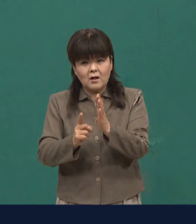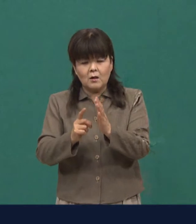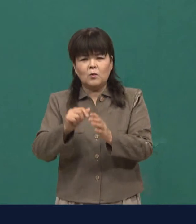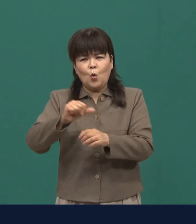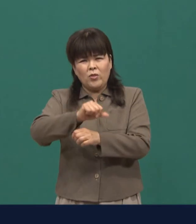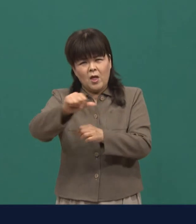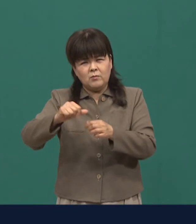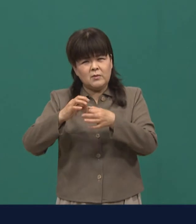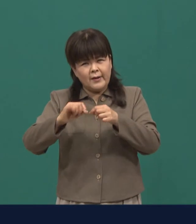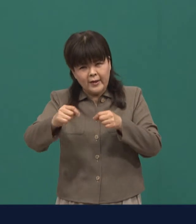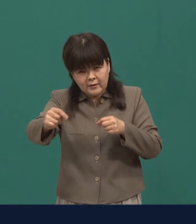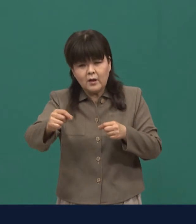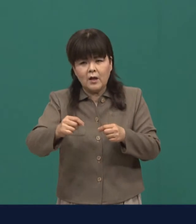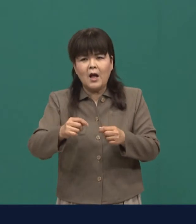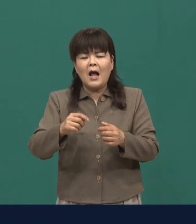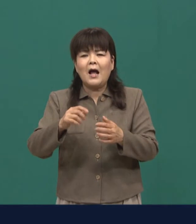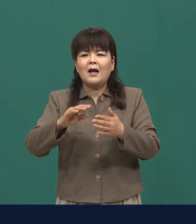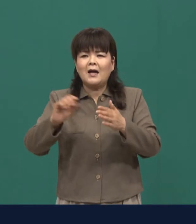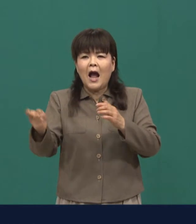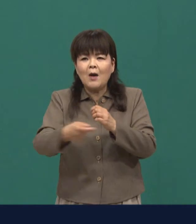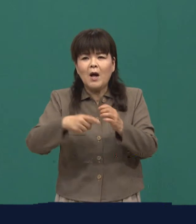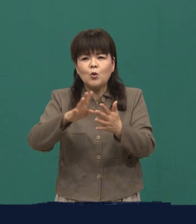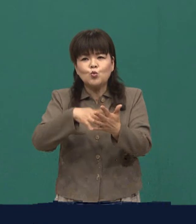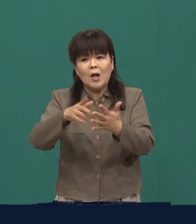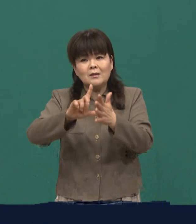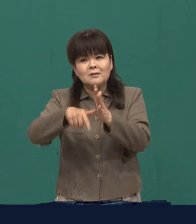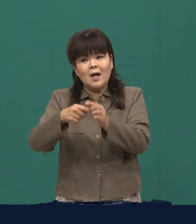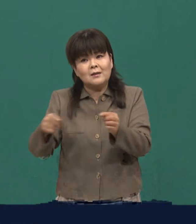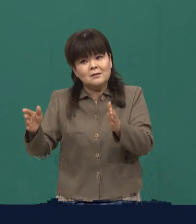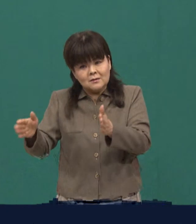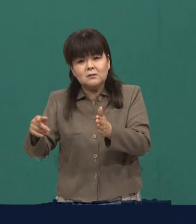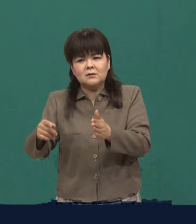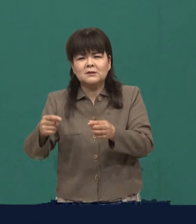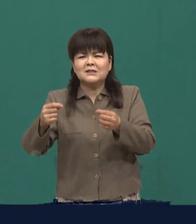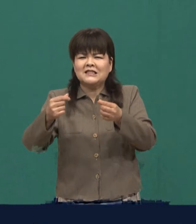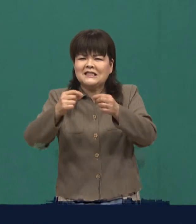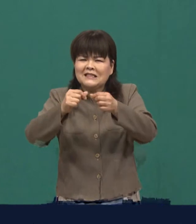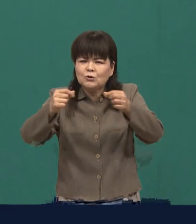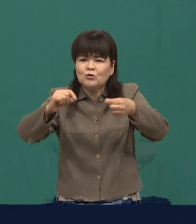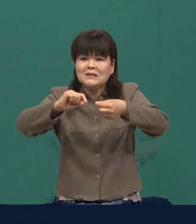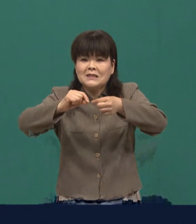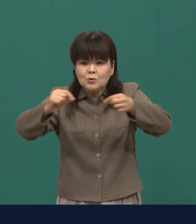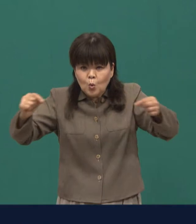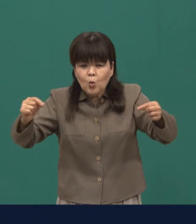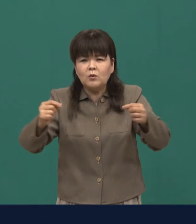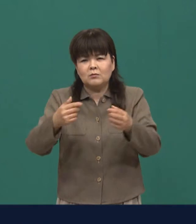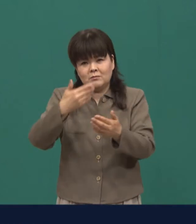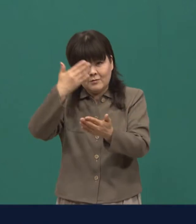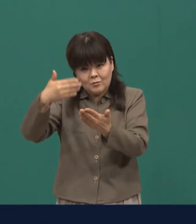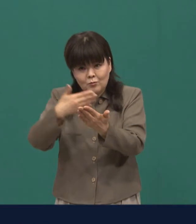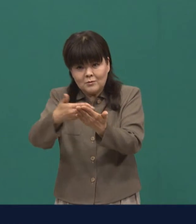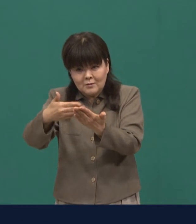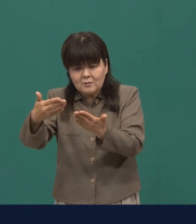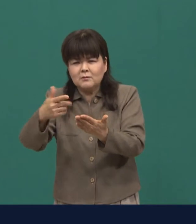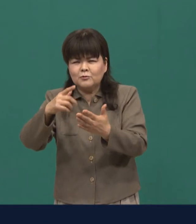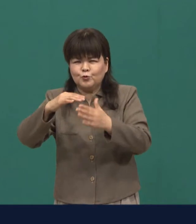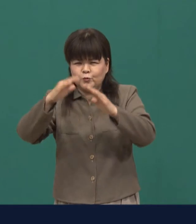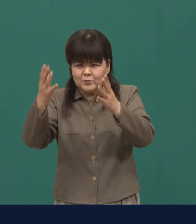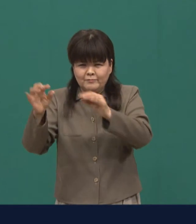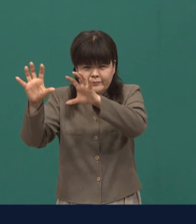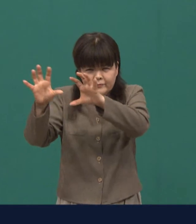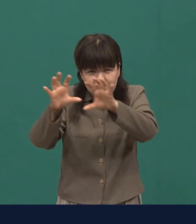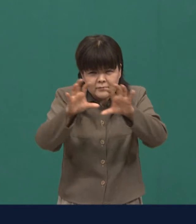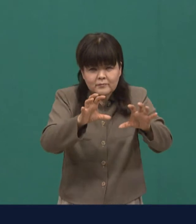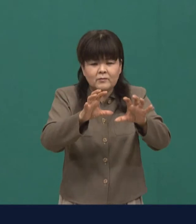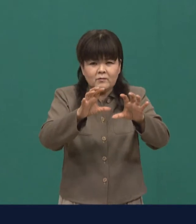寺が5年かけて鎌倉時代の絹糸や顔料を忠実に再現したもので、天台密教の